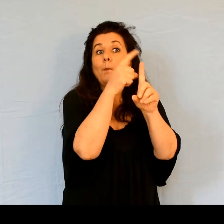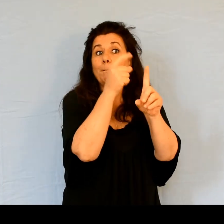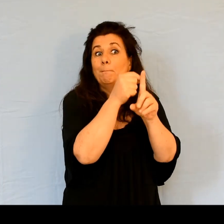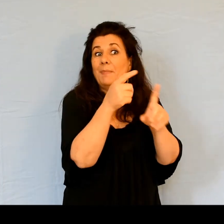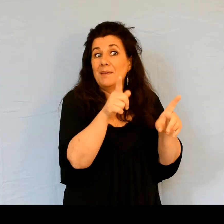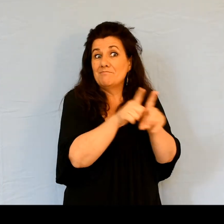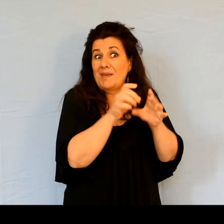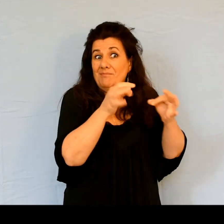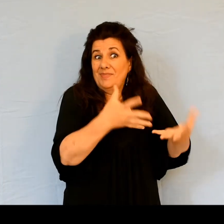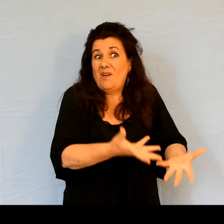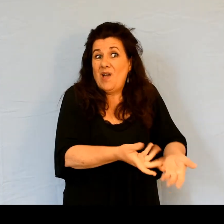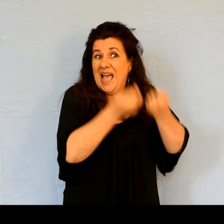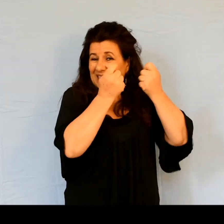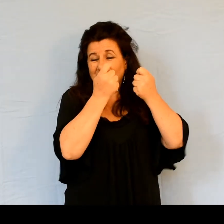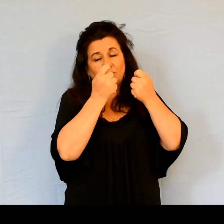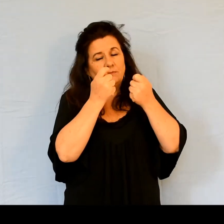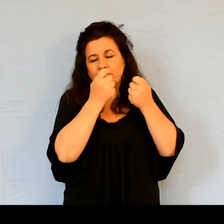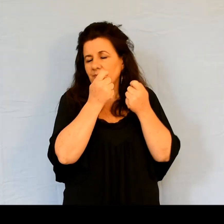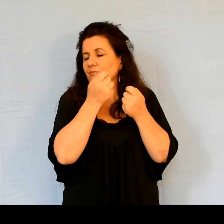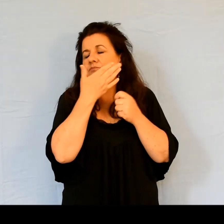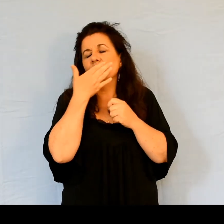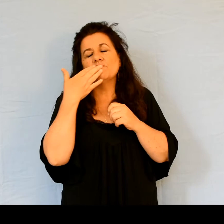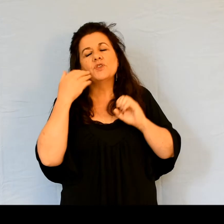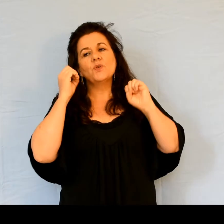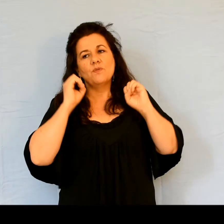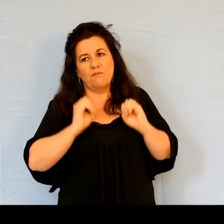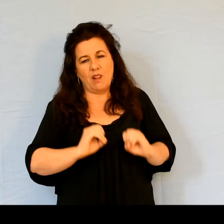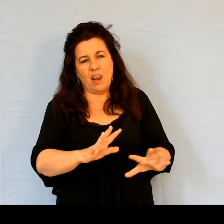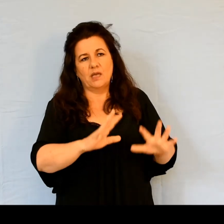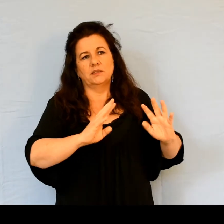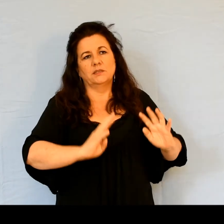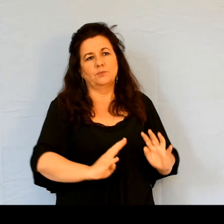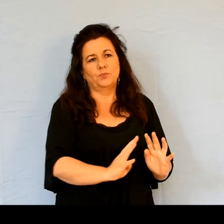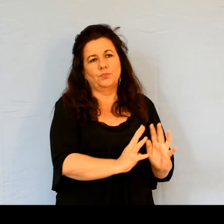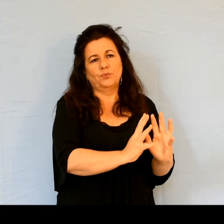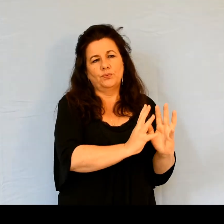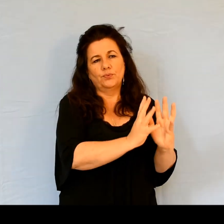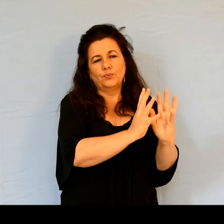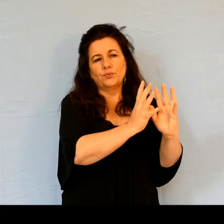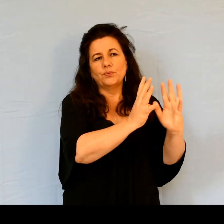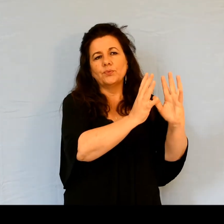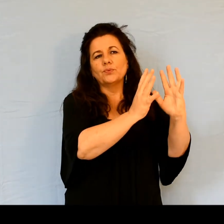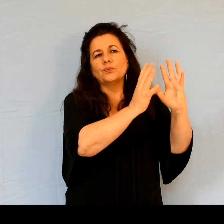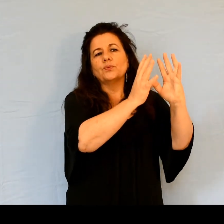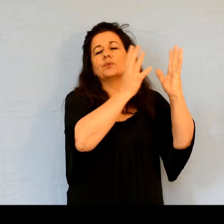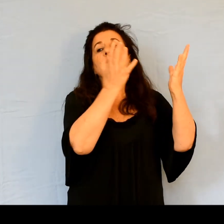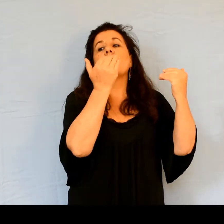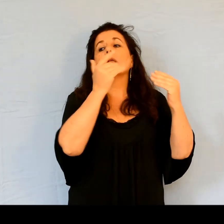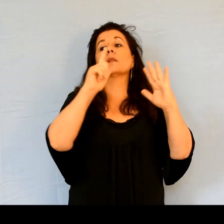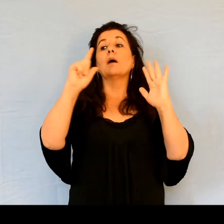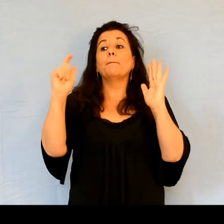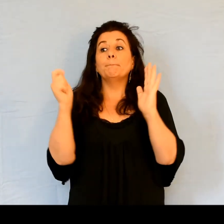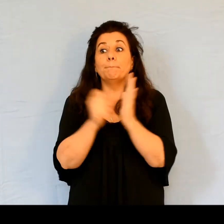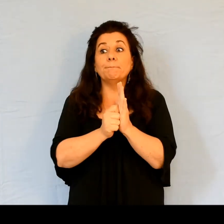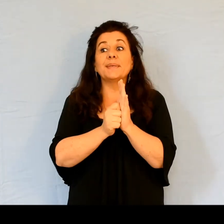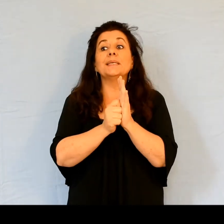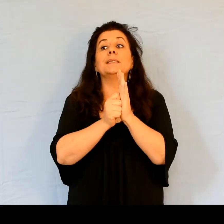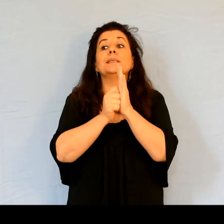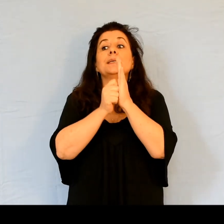Laissez-les pousser ensemble jusqu'à la moisson. Et au temps de la moisson,